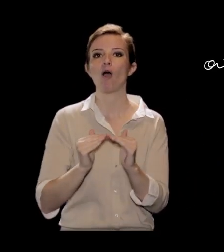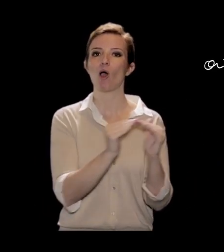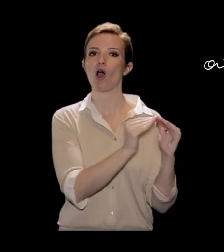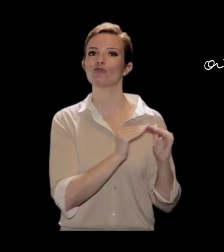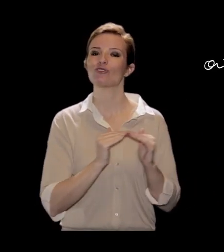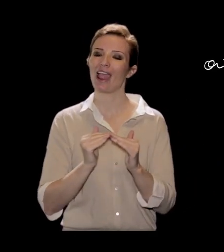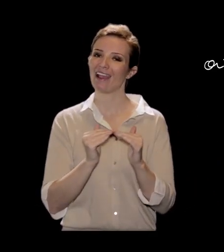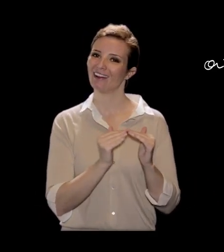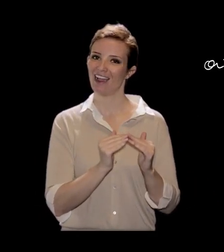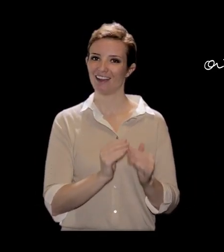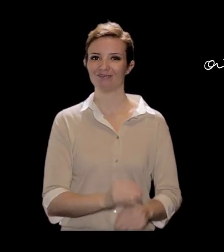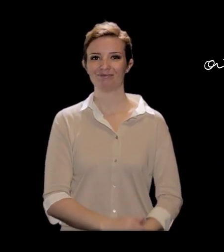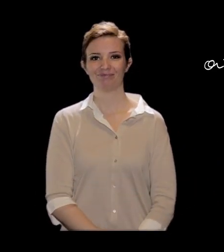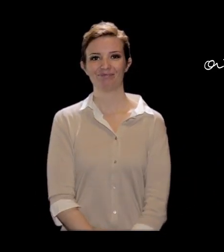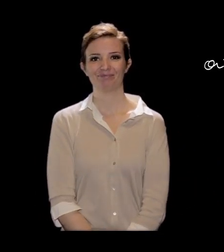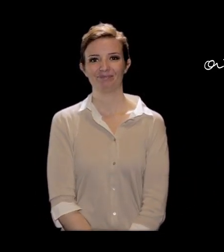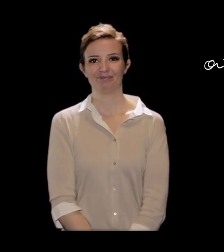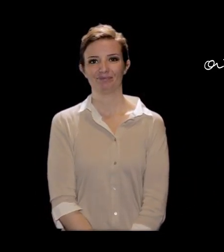equazione.